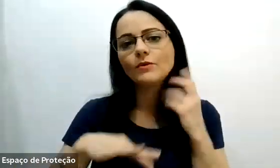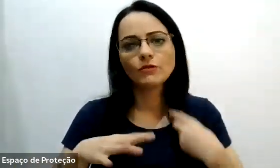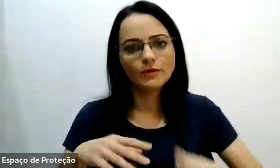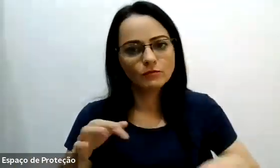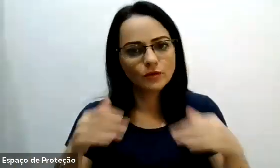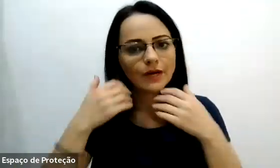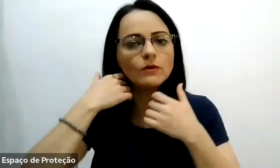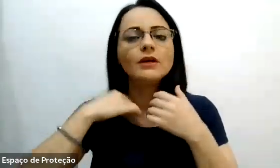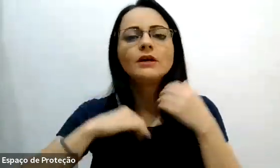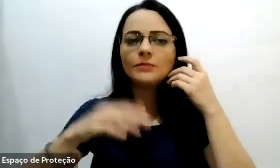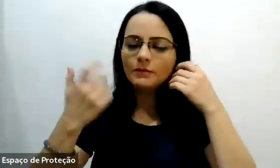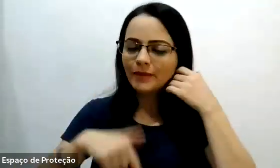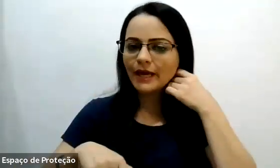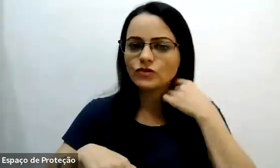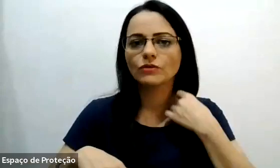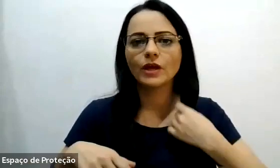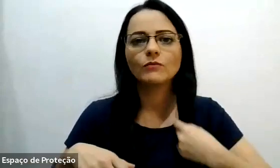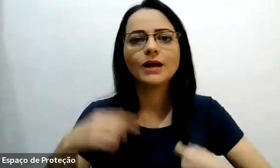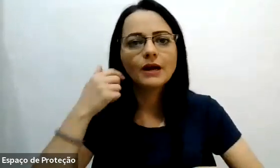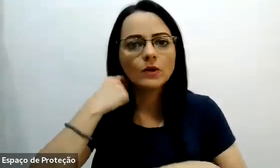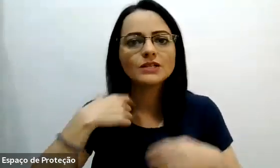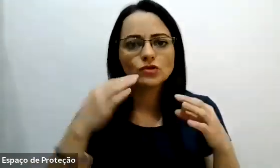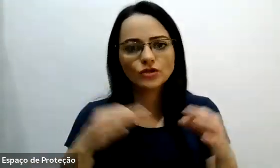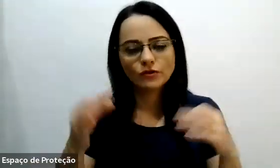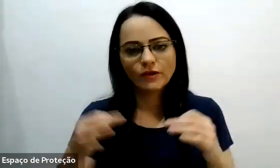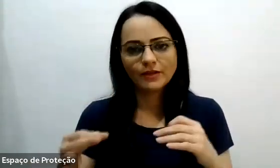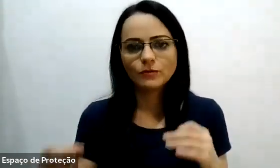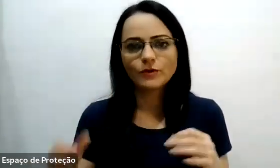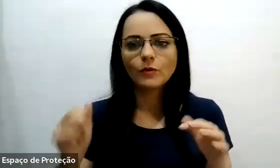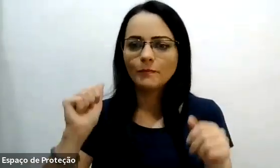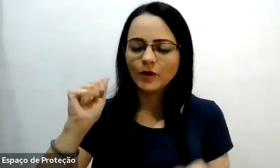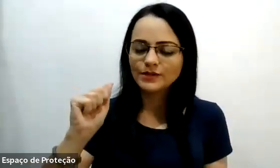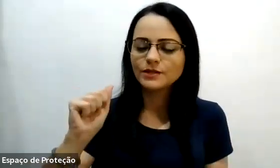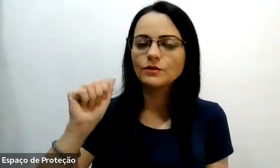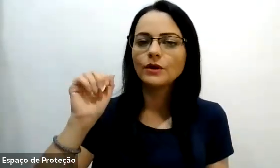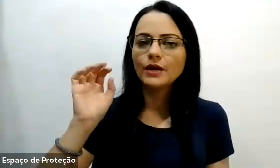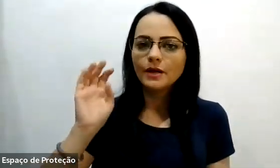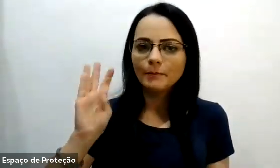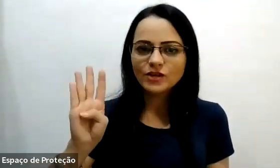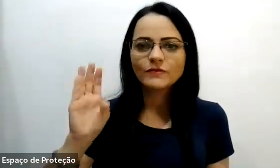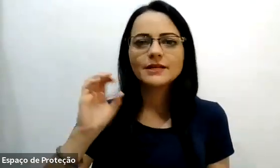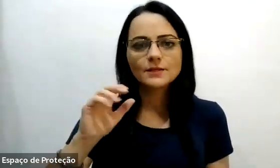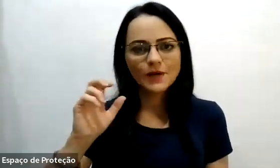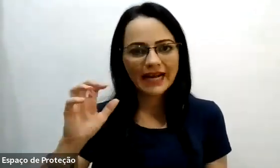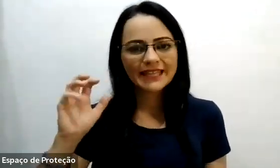o alfabeto manual, me pede que eu tenha uma aula só de alfabeto manual, que eu ensino bem devagarzinho